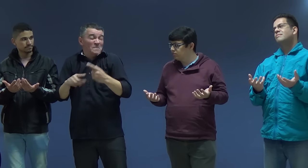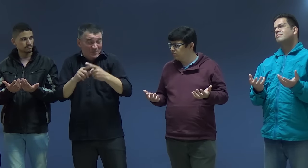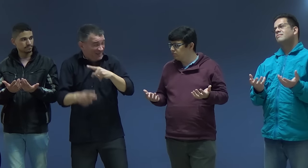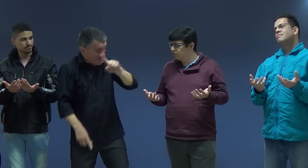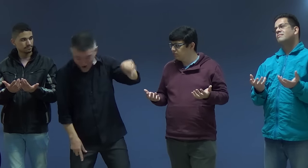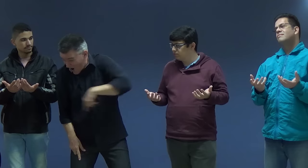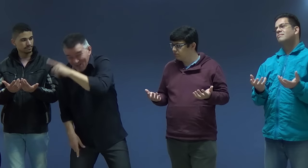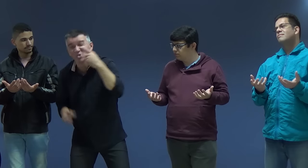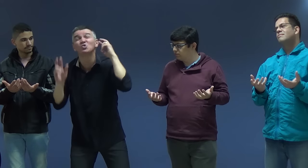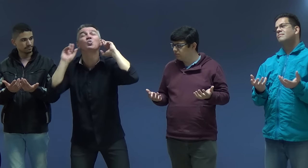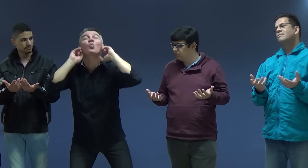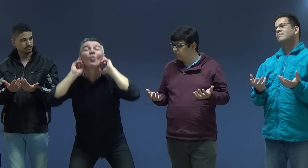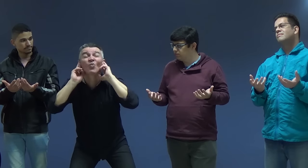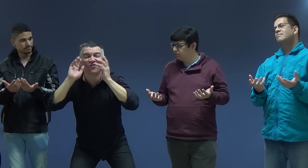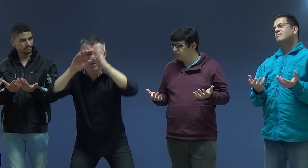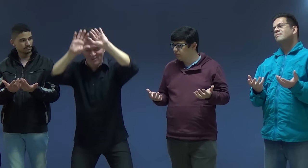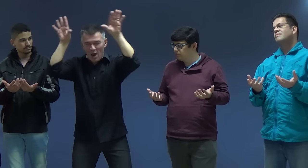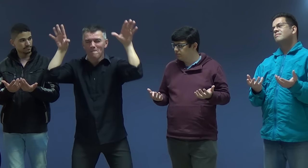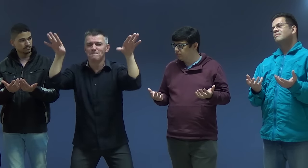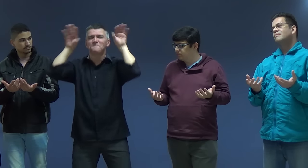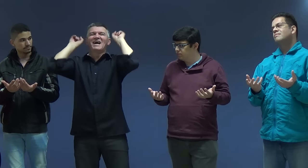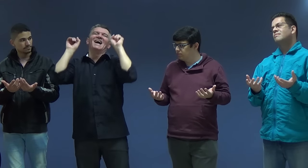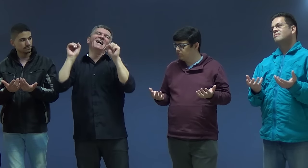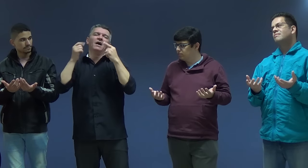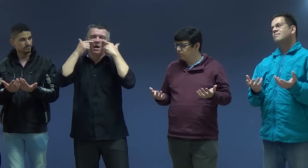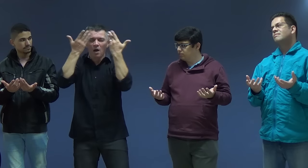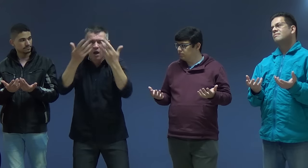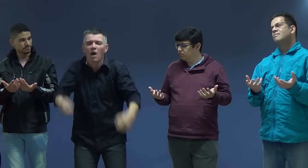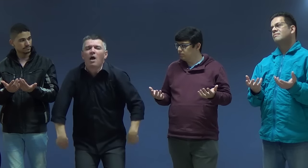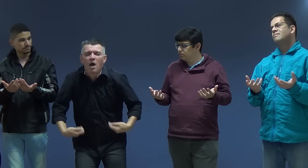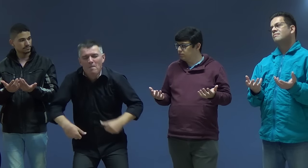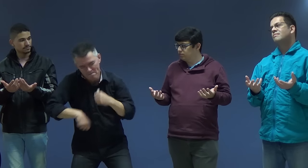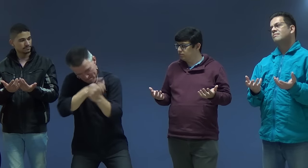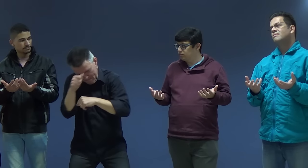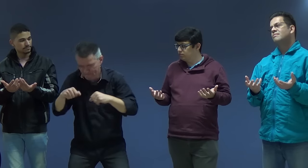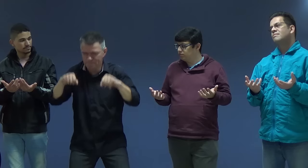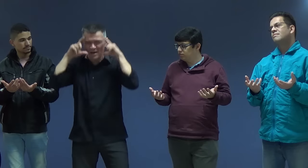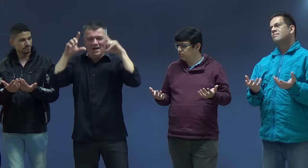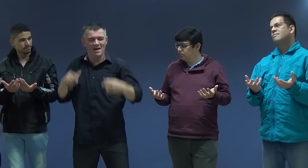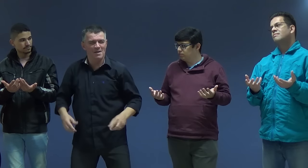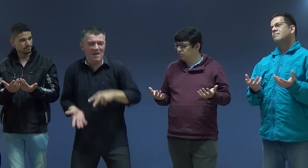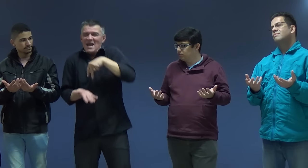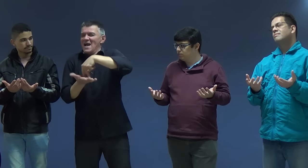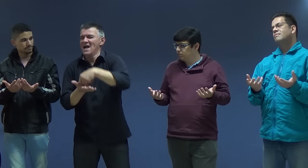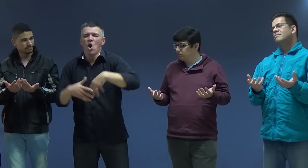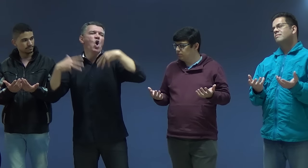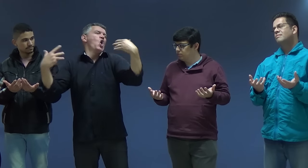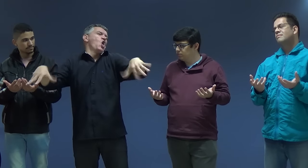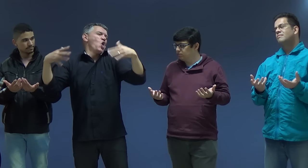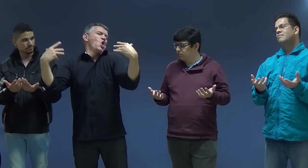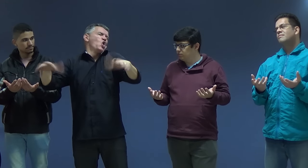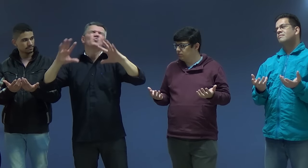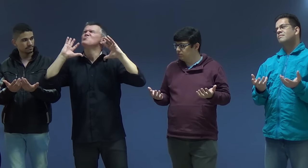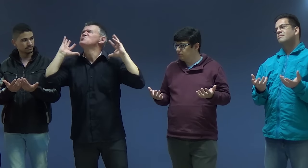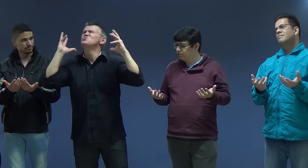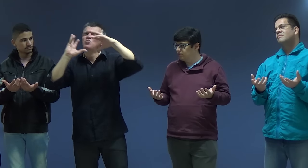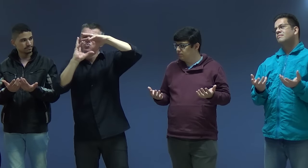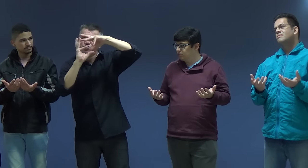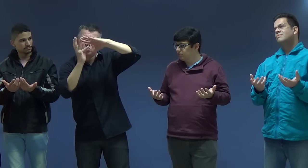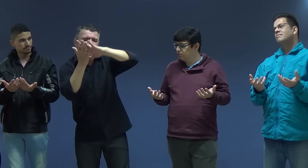isso. E eles aqui, surdos, quando chegarem no céu, eles vão ouvir. Os cegos vão enxergar. Isso é